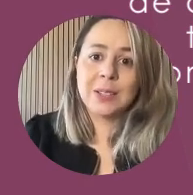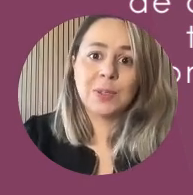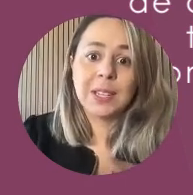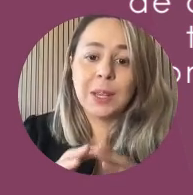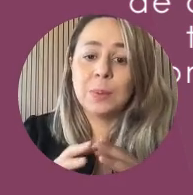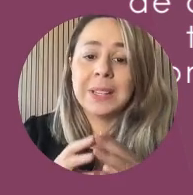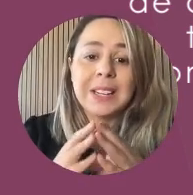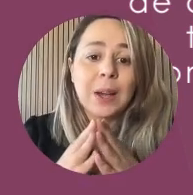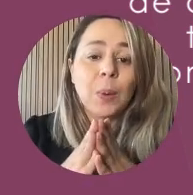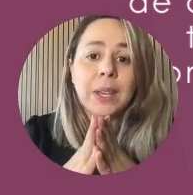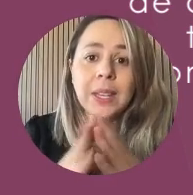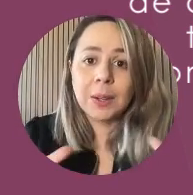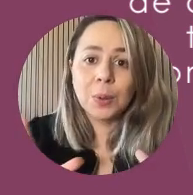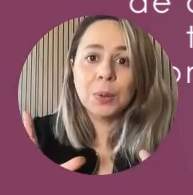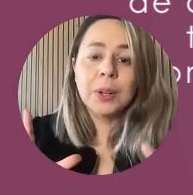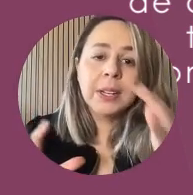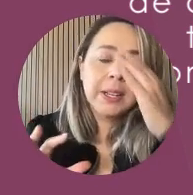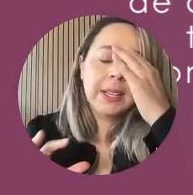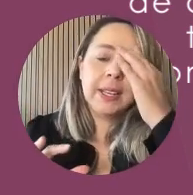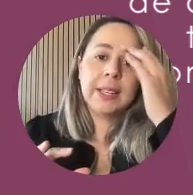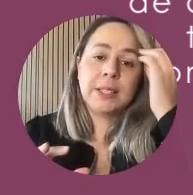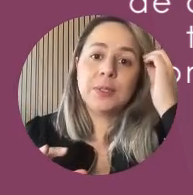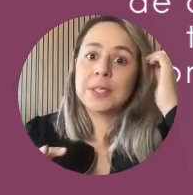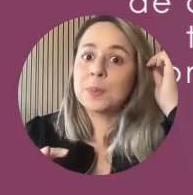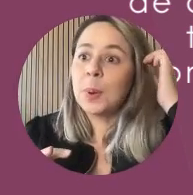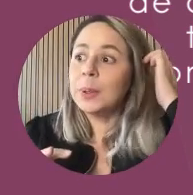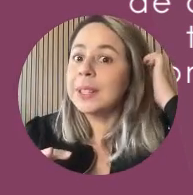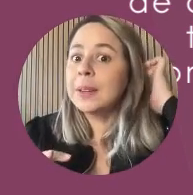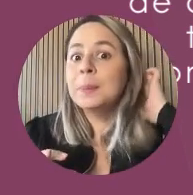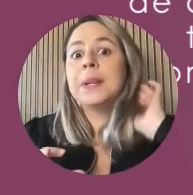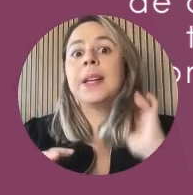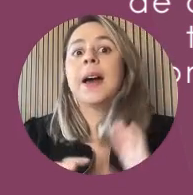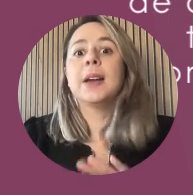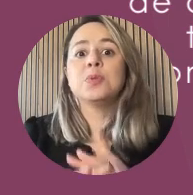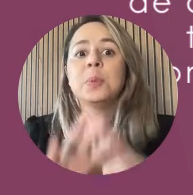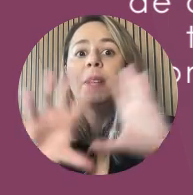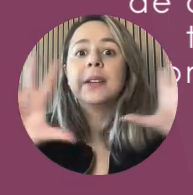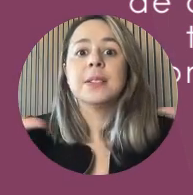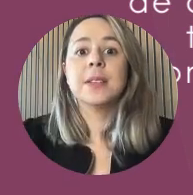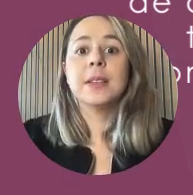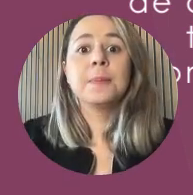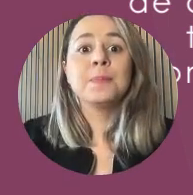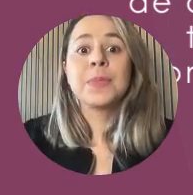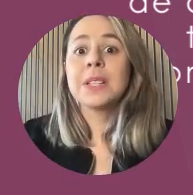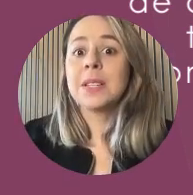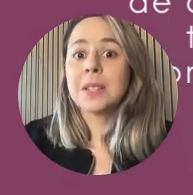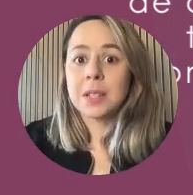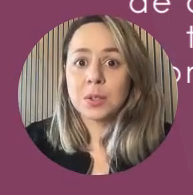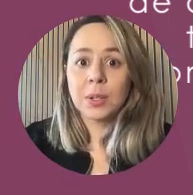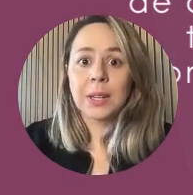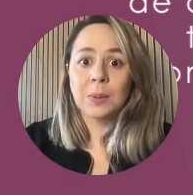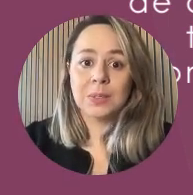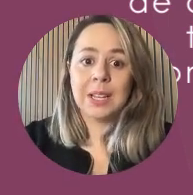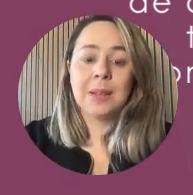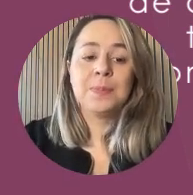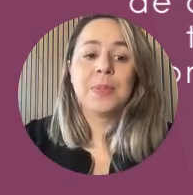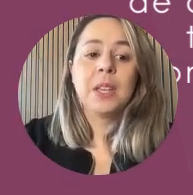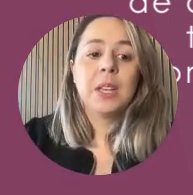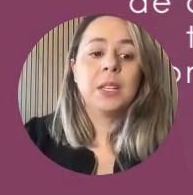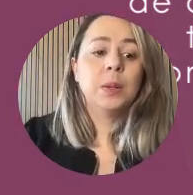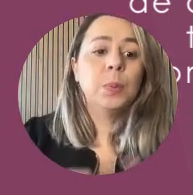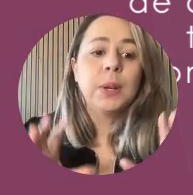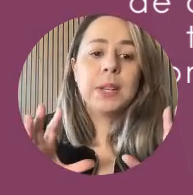autistas, tá? Isso daqui é um material rico, que vocês podem ampliar de uma maneira, assim, sensacional,